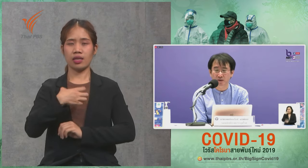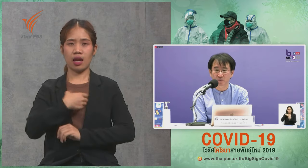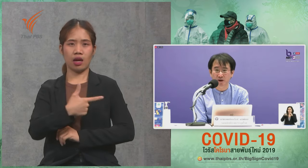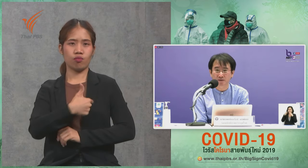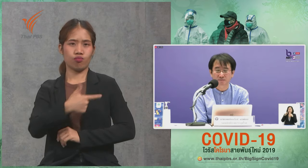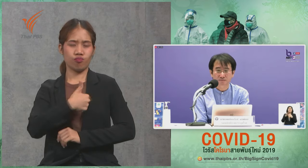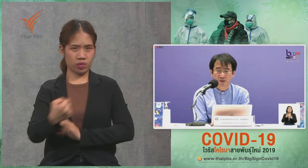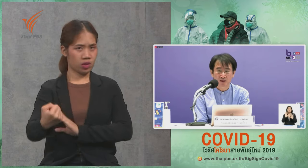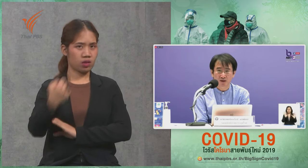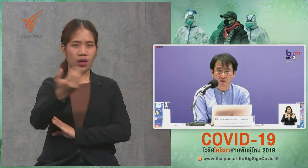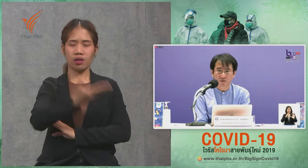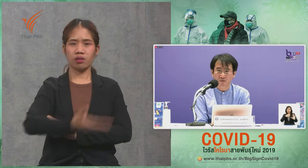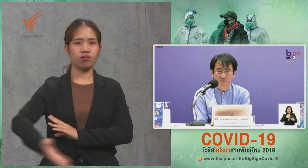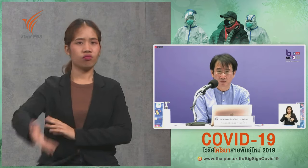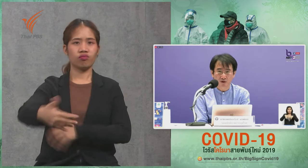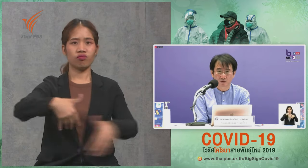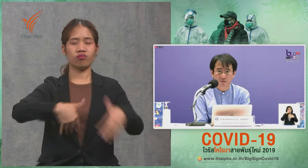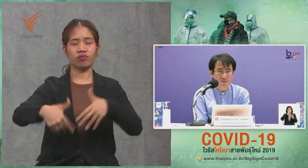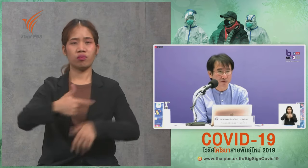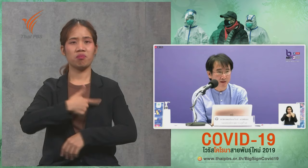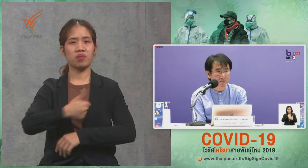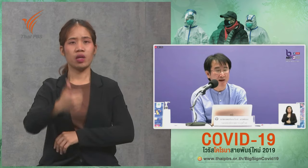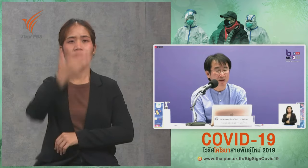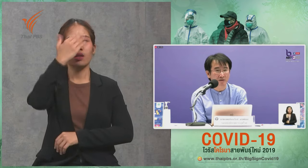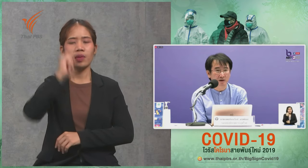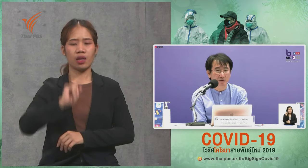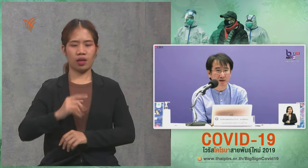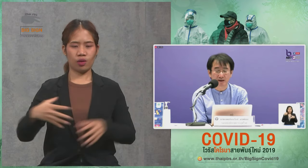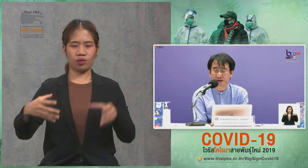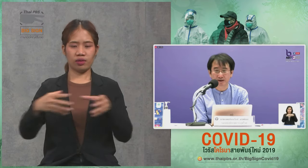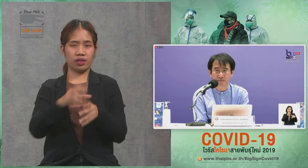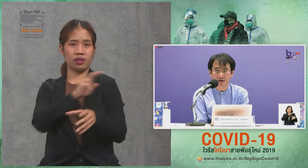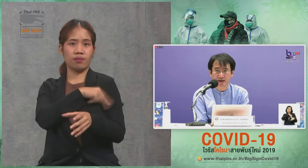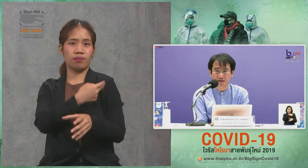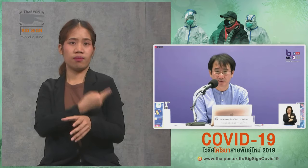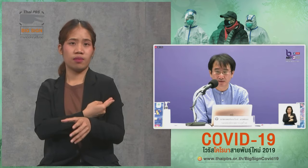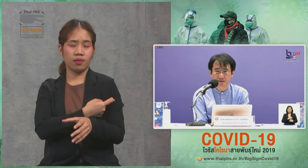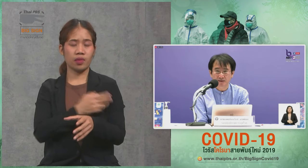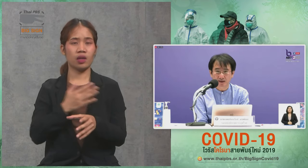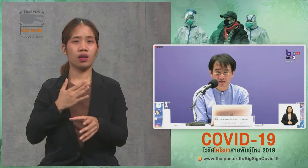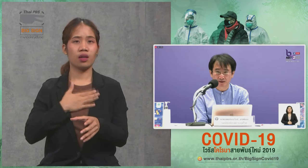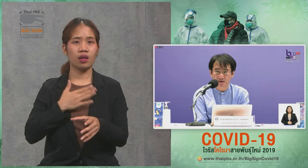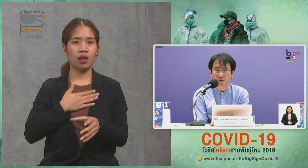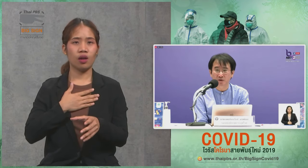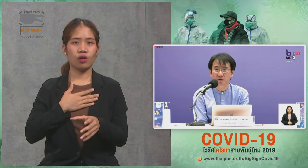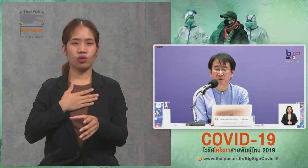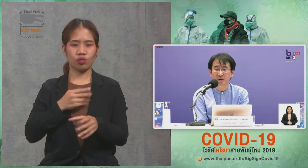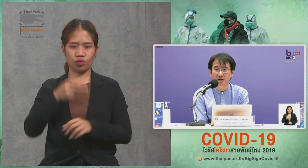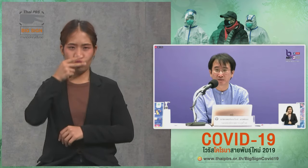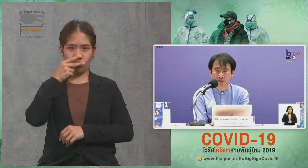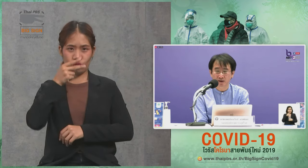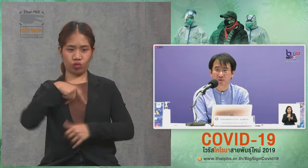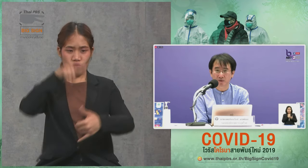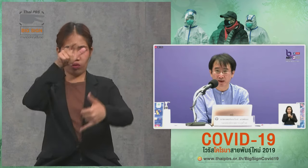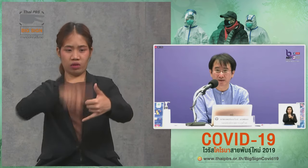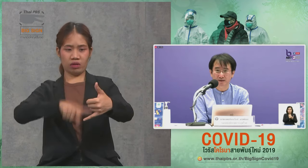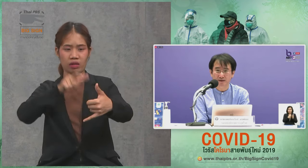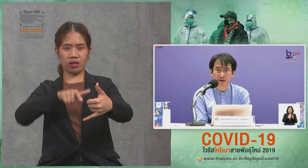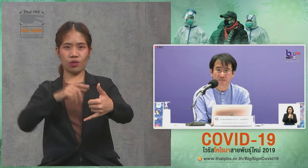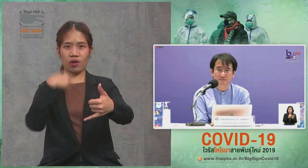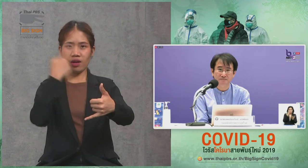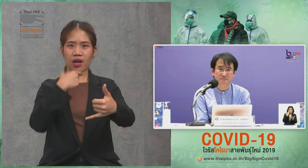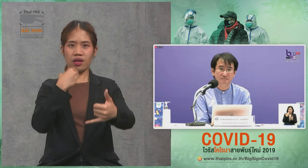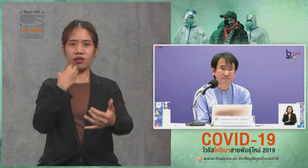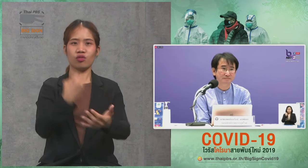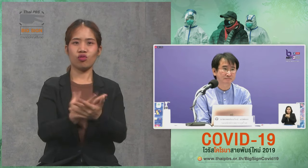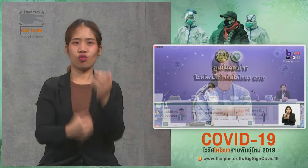ทุกคนนะครับว่าเราทีมแพทย์ของเราเนี่ยไม่ได้ตัดสินคนด้วยเรื่องพวกนั้นนะ